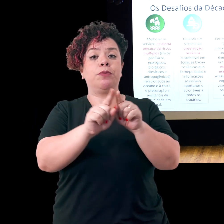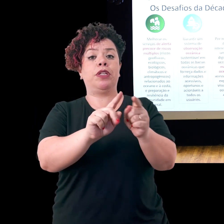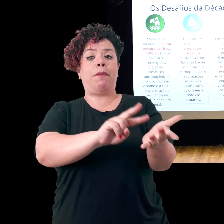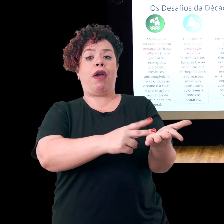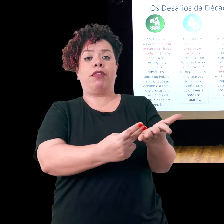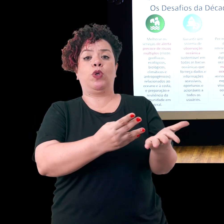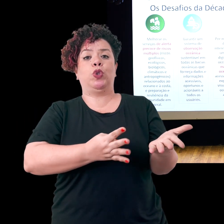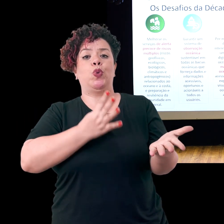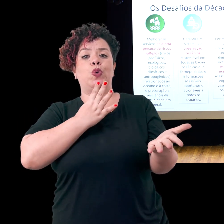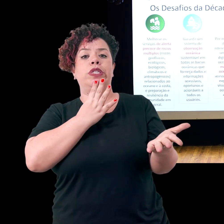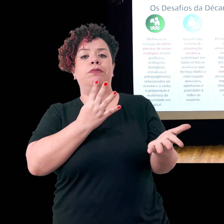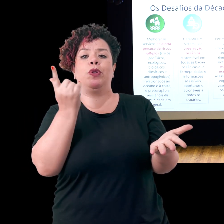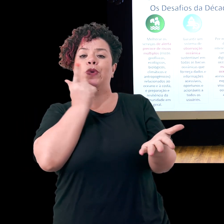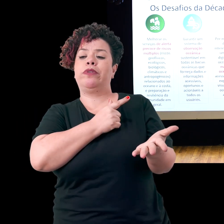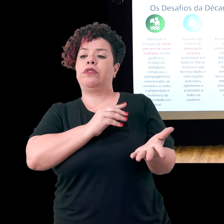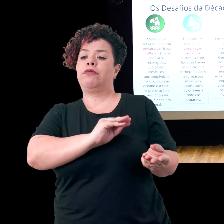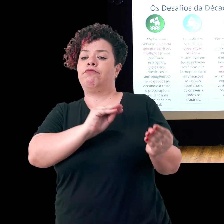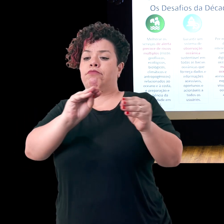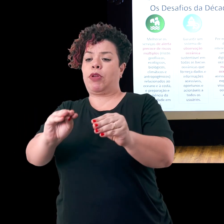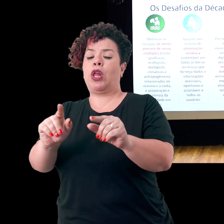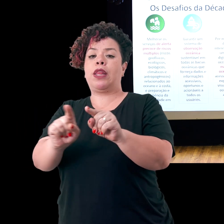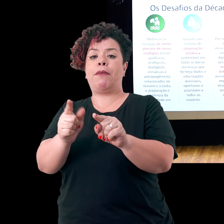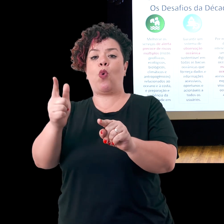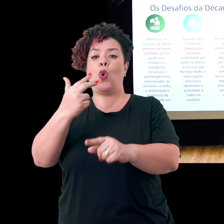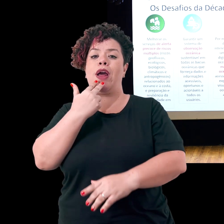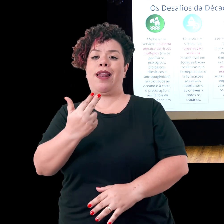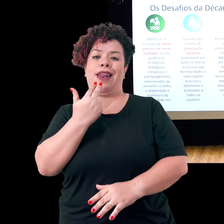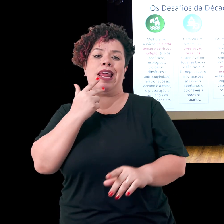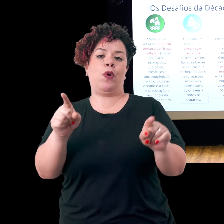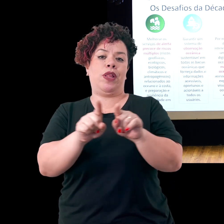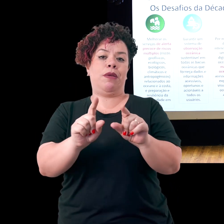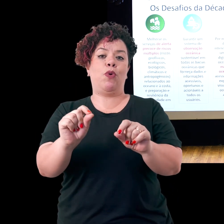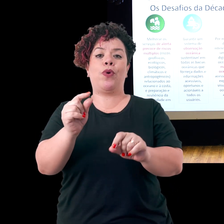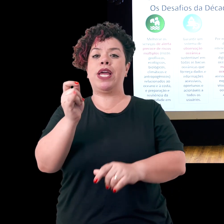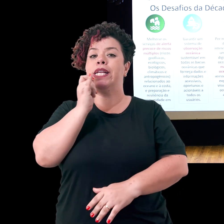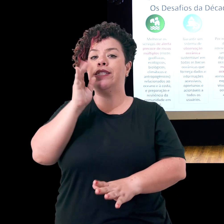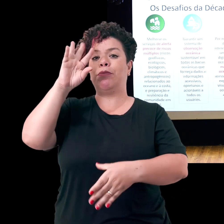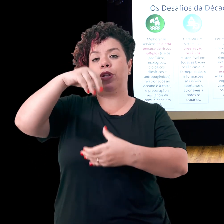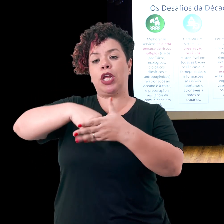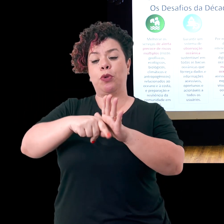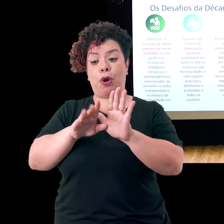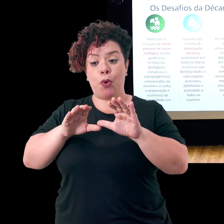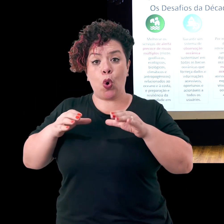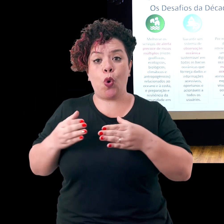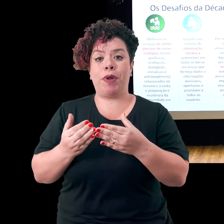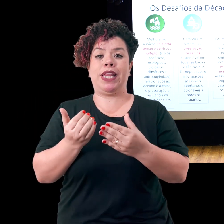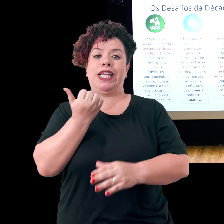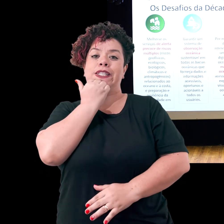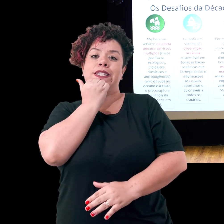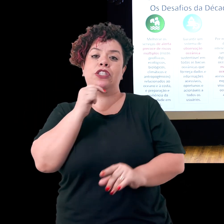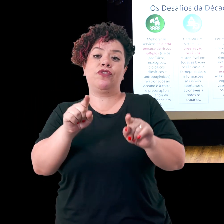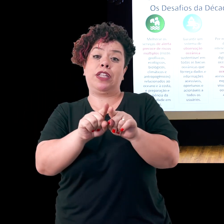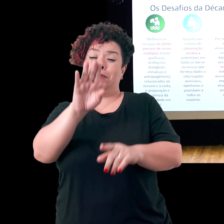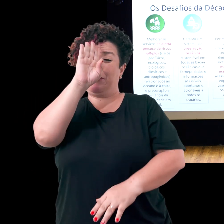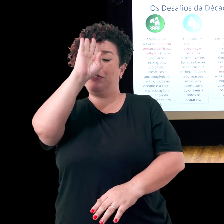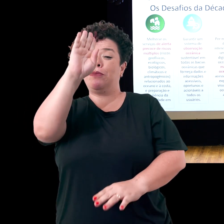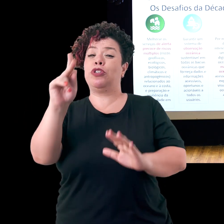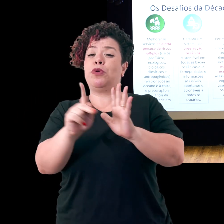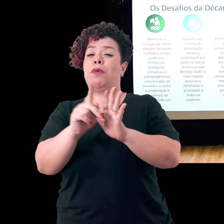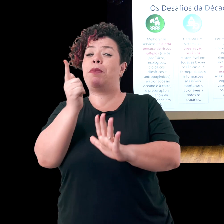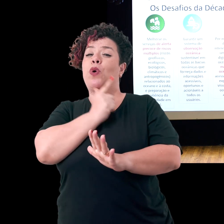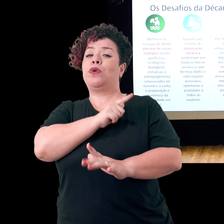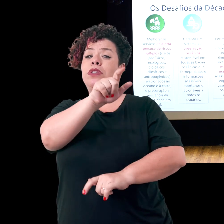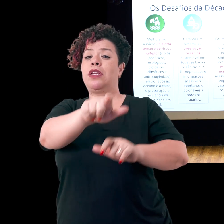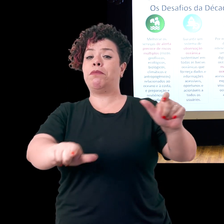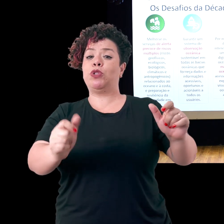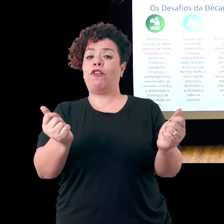tradução do conhecimento, que é uma habilidade que a gente precisa desenvolver cada vez mais dentro da comunidade científica, em especial a habilidade de dialogar